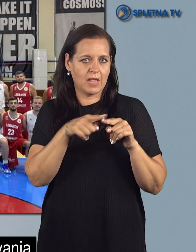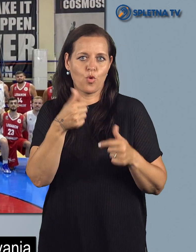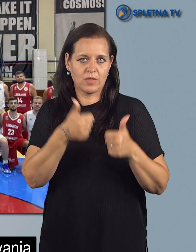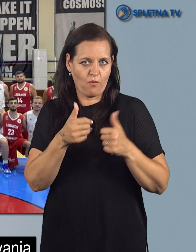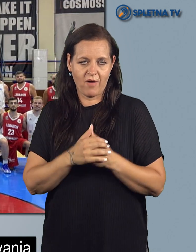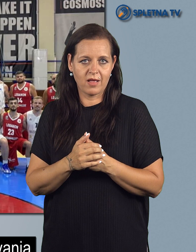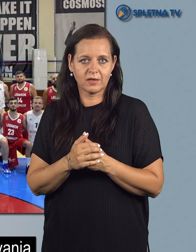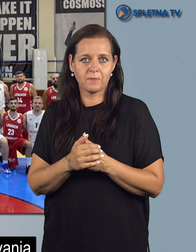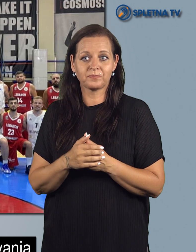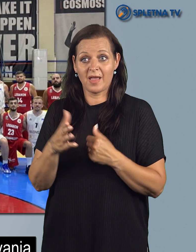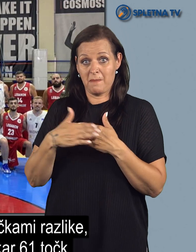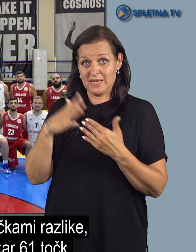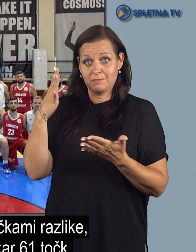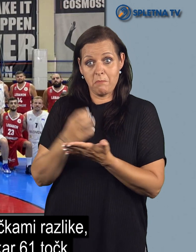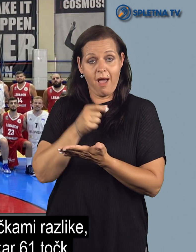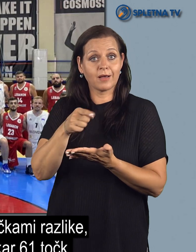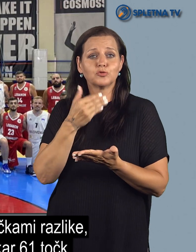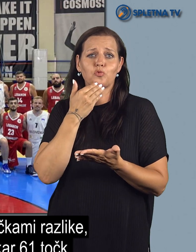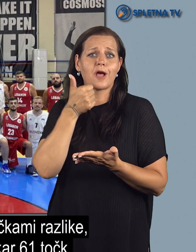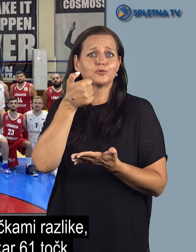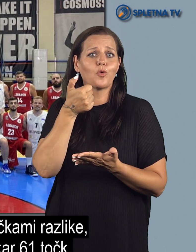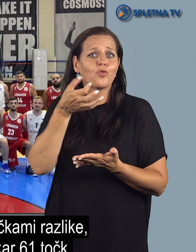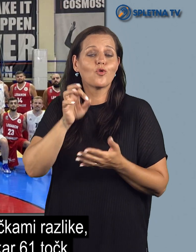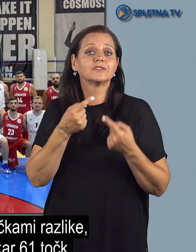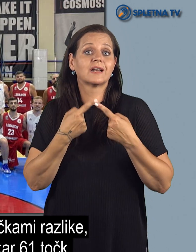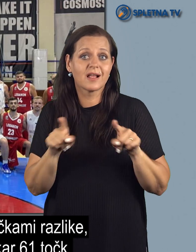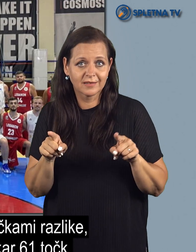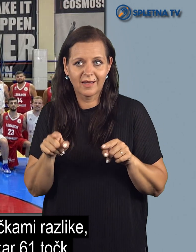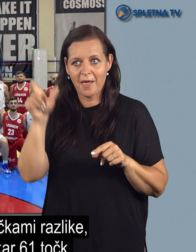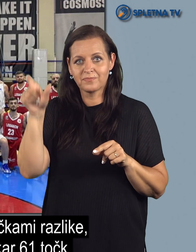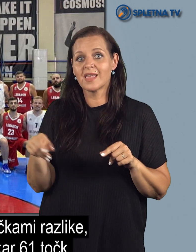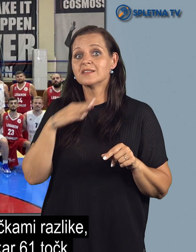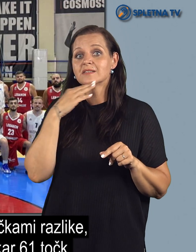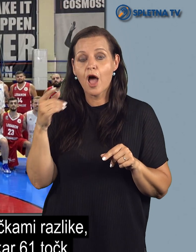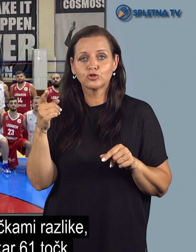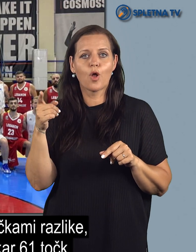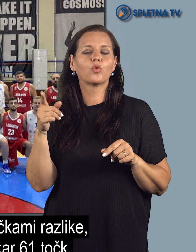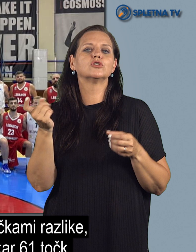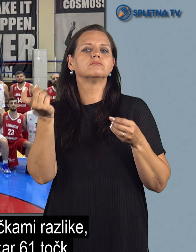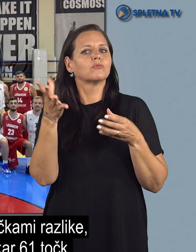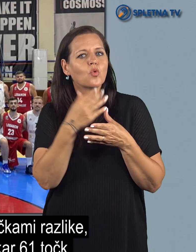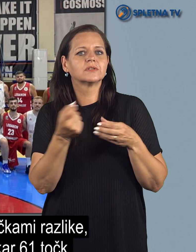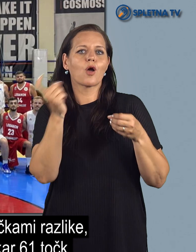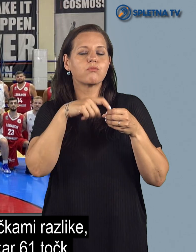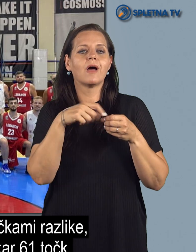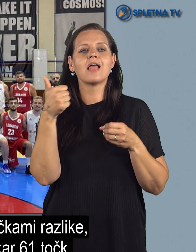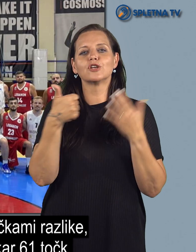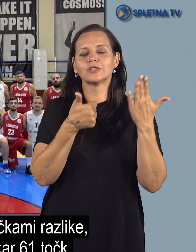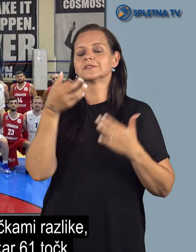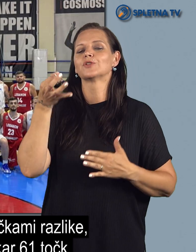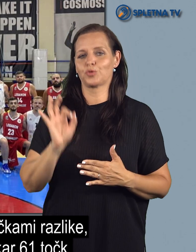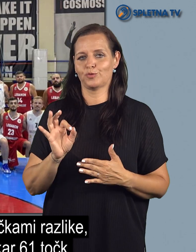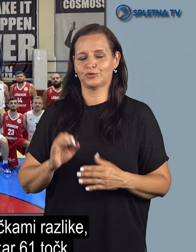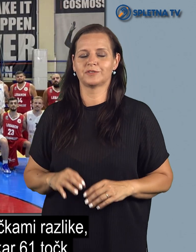tekmovanja. Pri zmagi s skoraj 100 točkami razlike je Saša Lukić dosegel kar